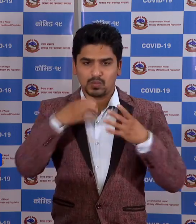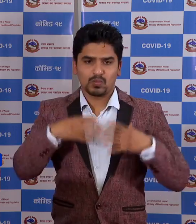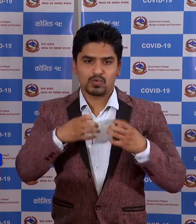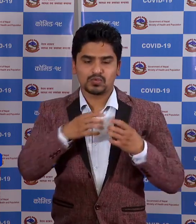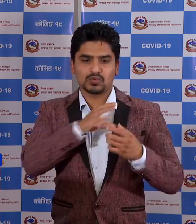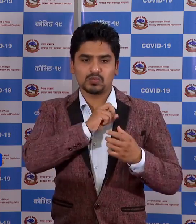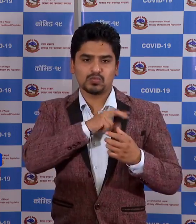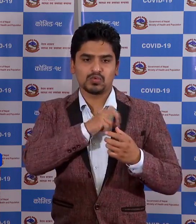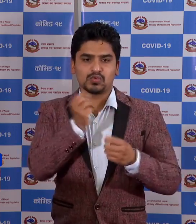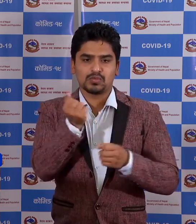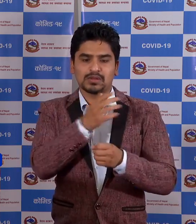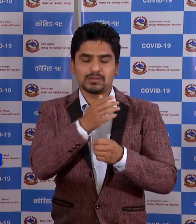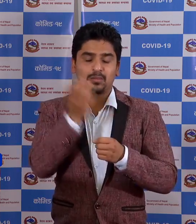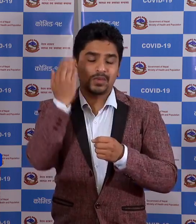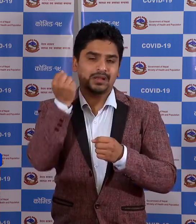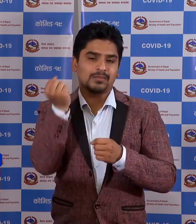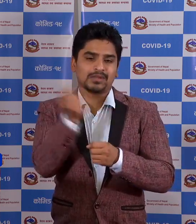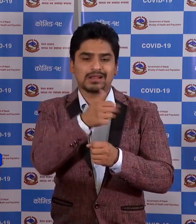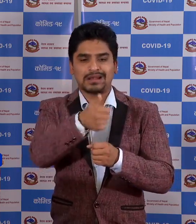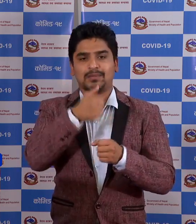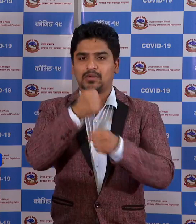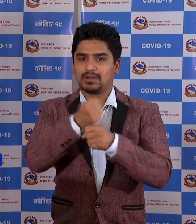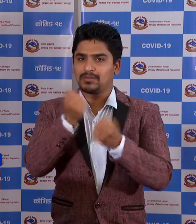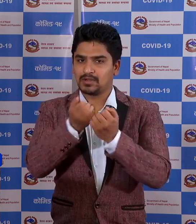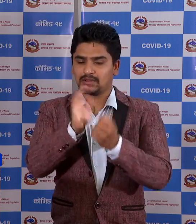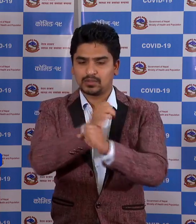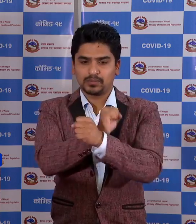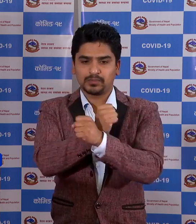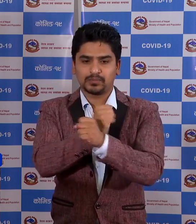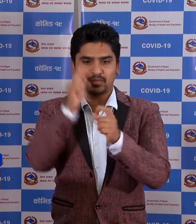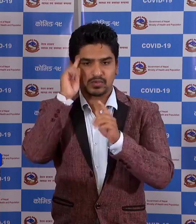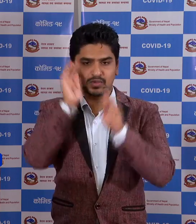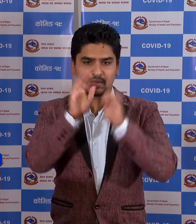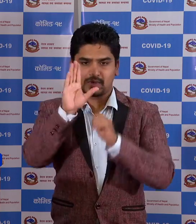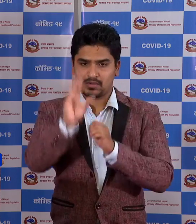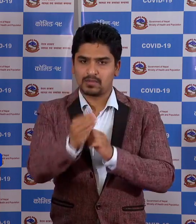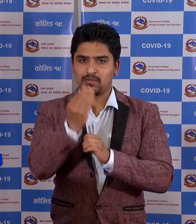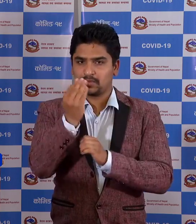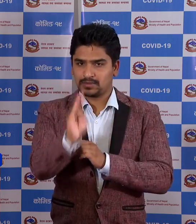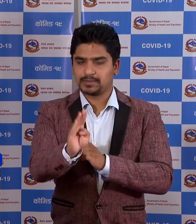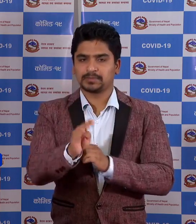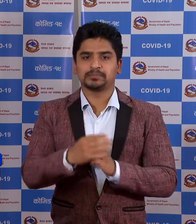मुटुले पहिलेको भन्दा राम्रो काम गर्छ, जोखिमको सम्भावना कम हुन्छ,